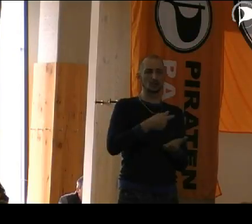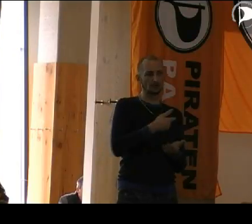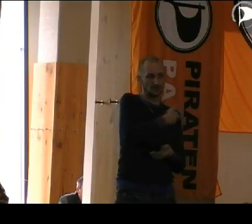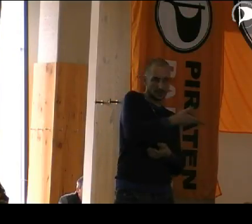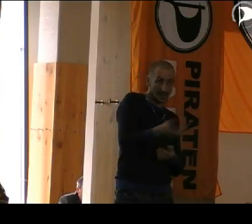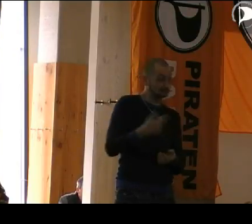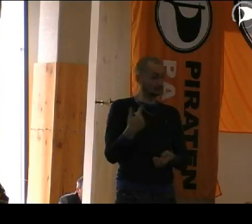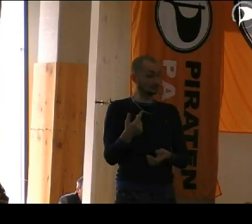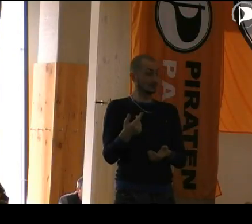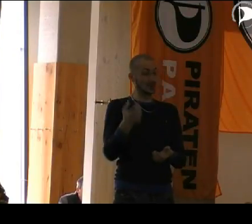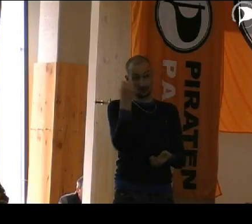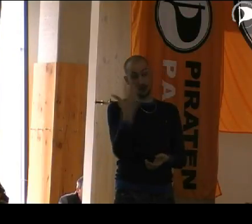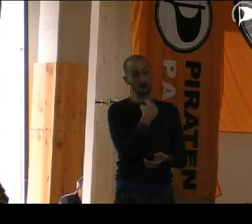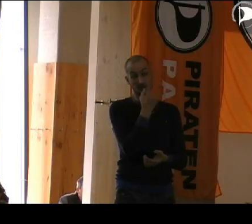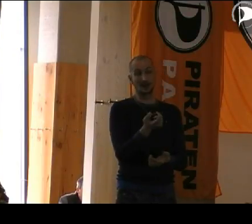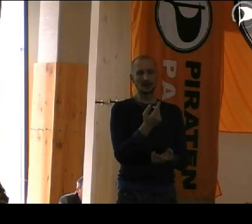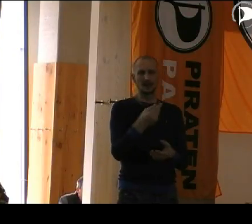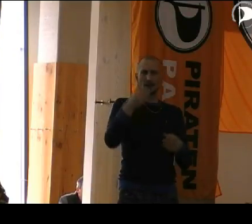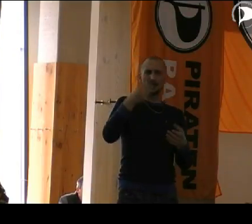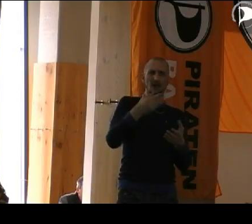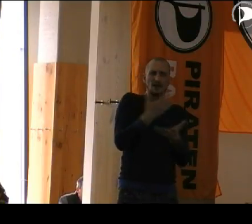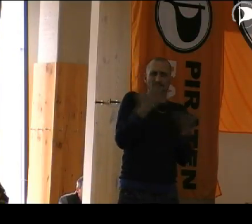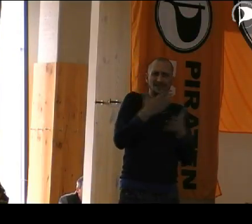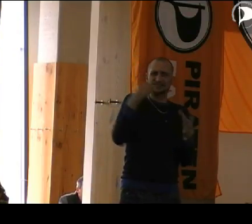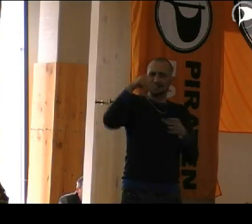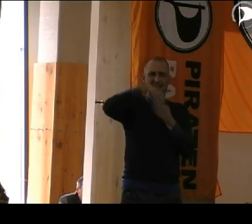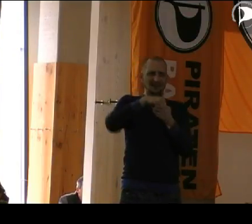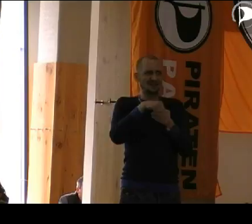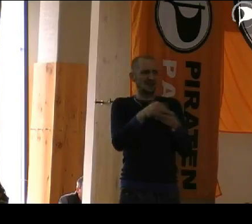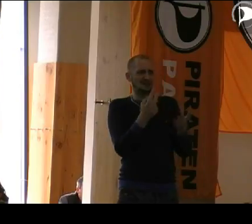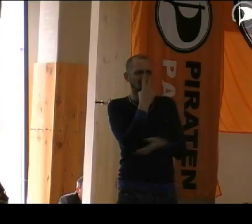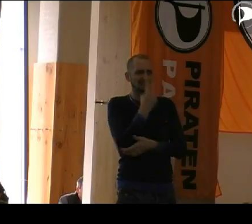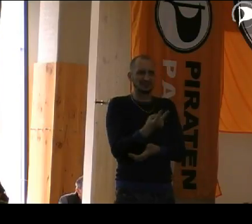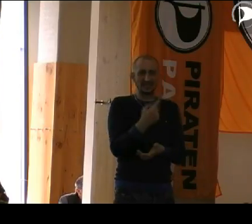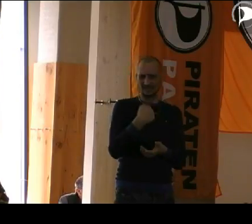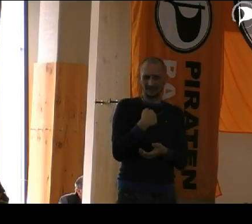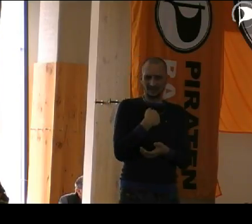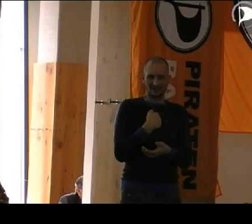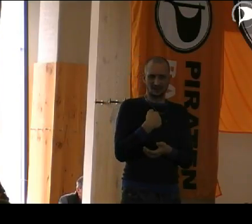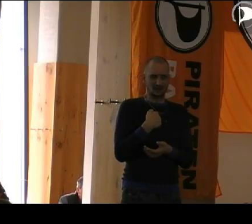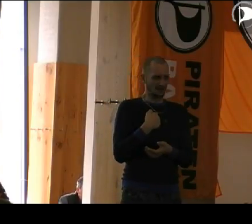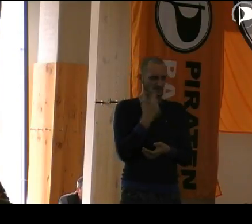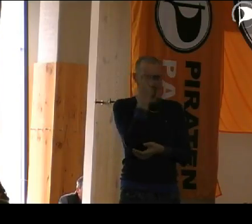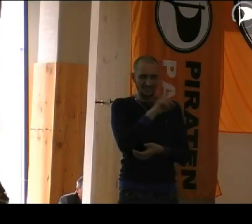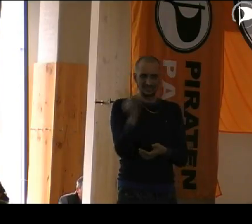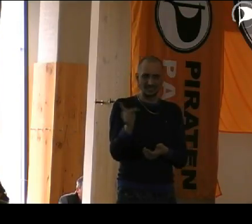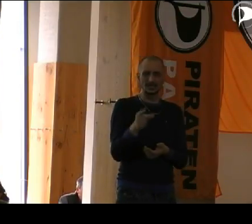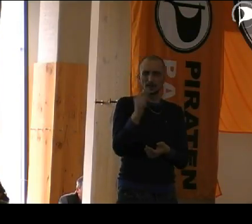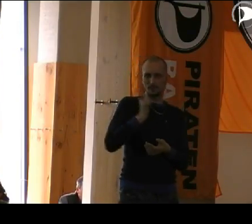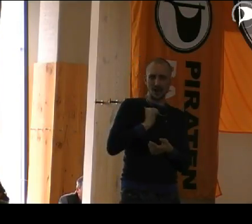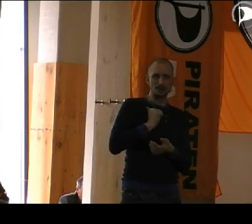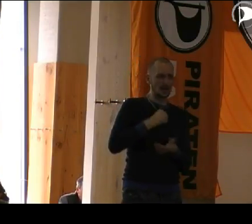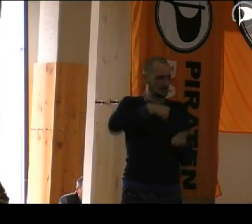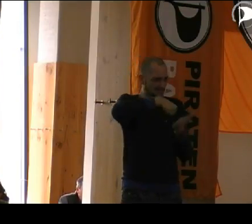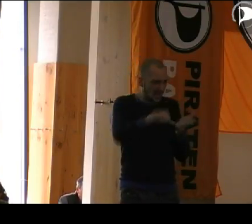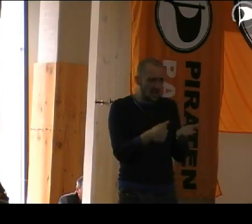ganz klar sagen wonach gehst du wirklich du hast irgendwas vorgerechnet dass sie nicht nachvollziehen kann geht es nach dem beiträgen gerade bezahlt